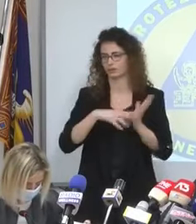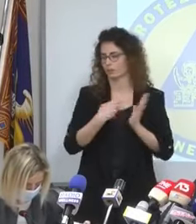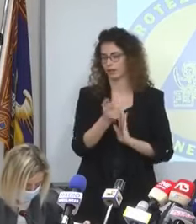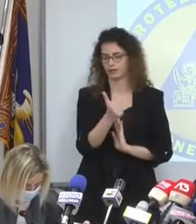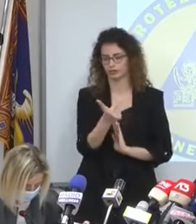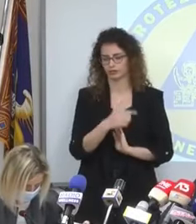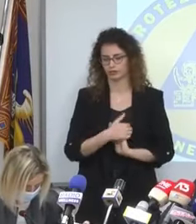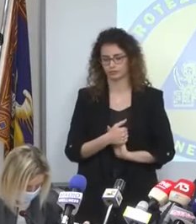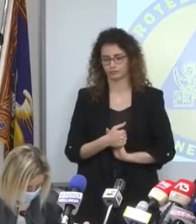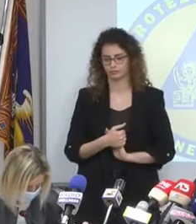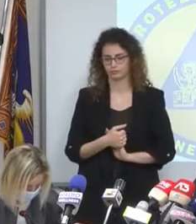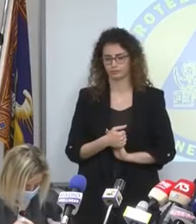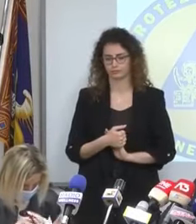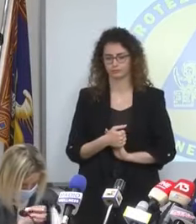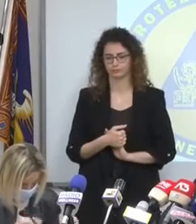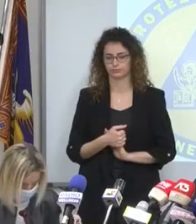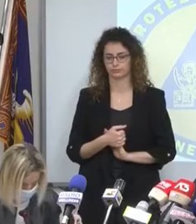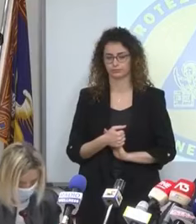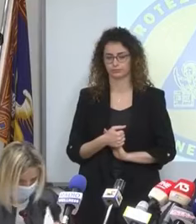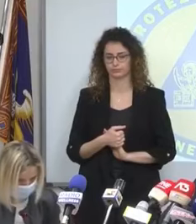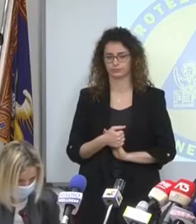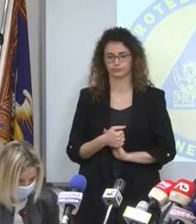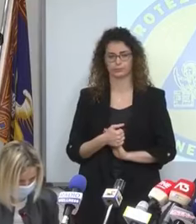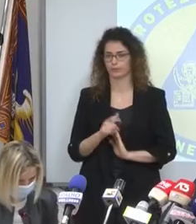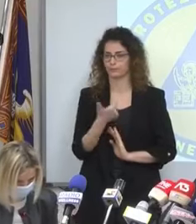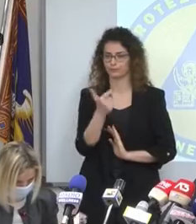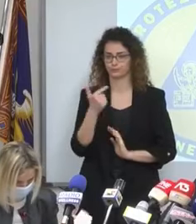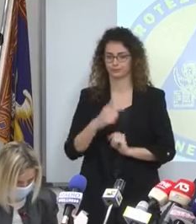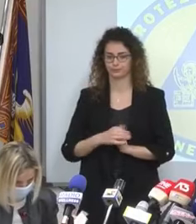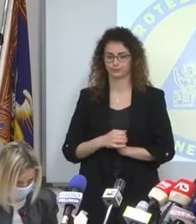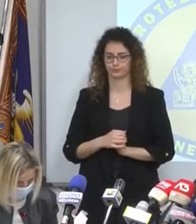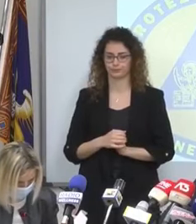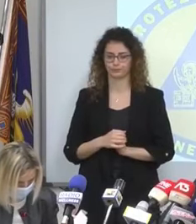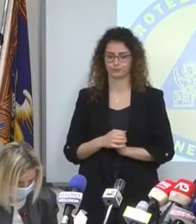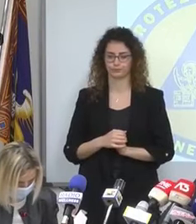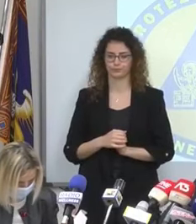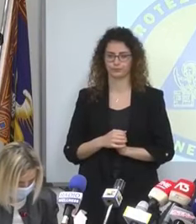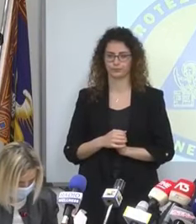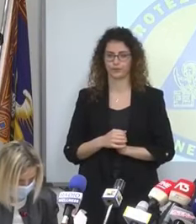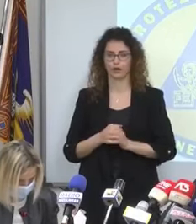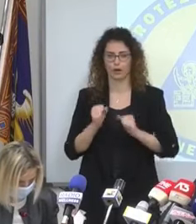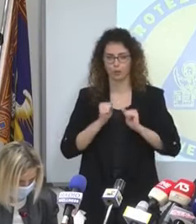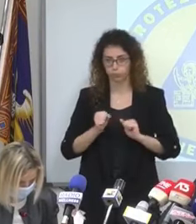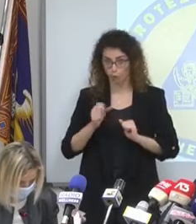qua. Amministrative. No, non ce l'ho.